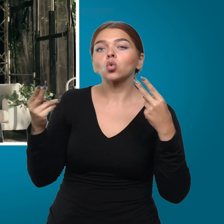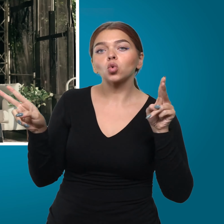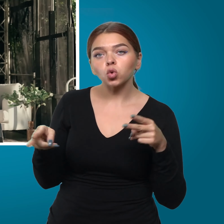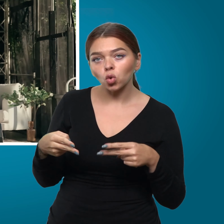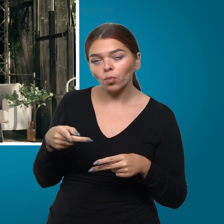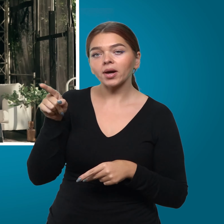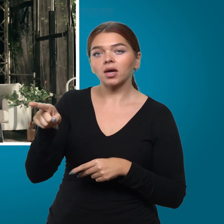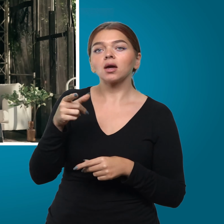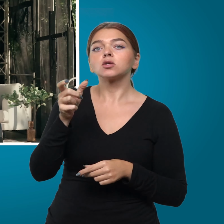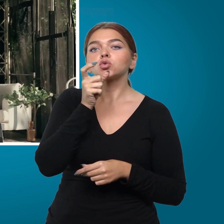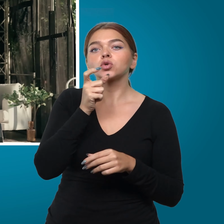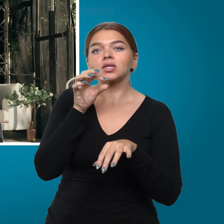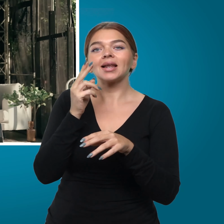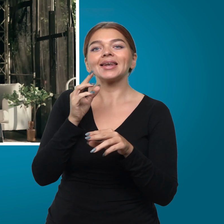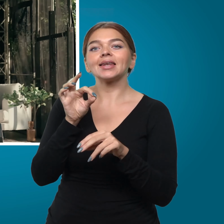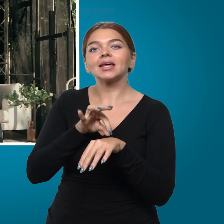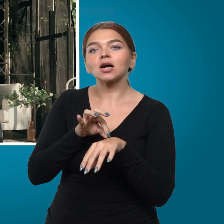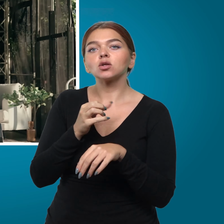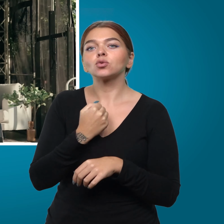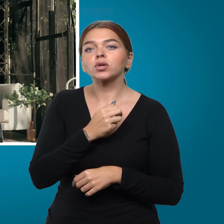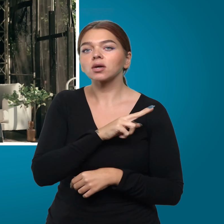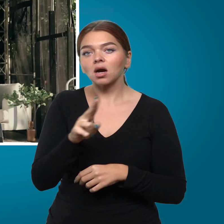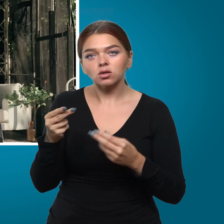Kas pakels katinų uodegą, jei ne pats, ne?